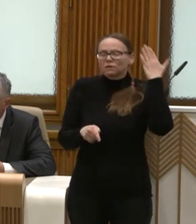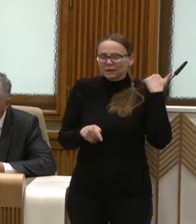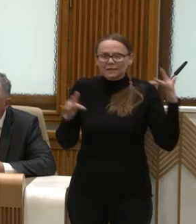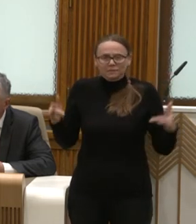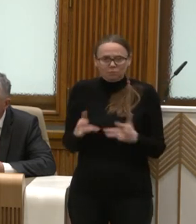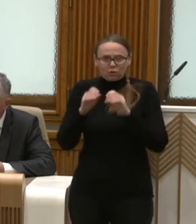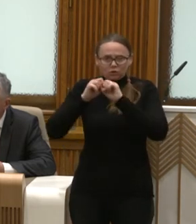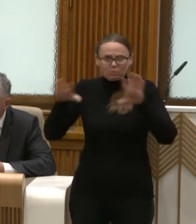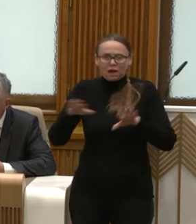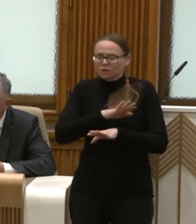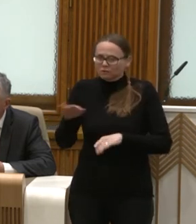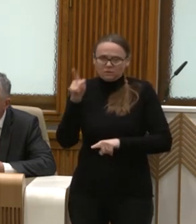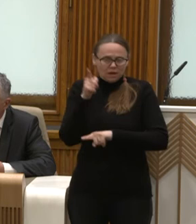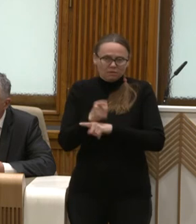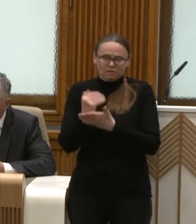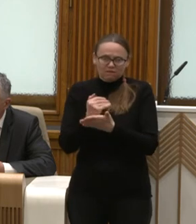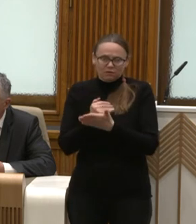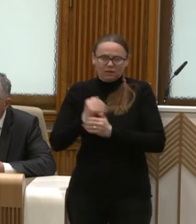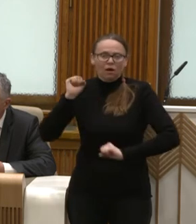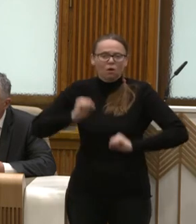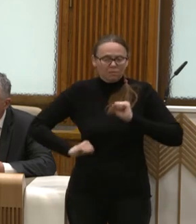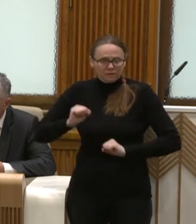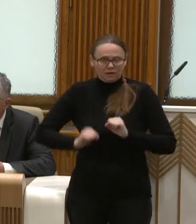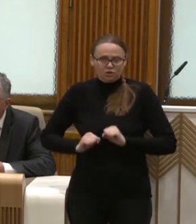sproti objavljate vsa navodila, obnašanja.